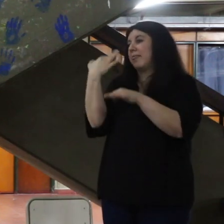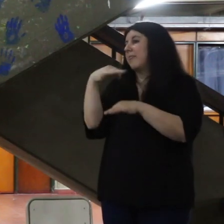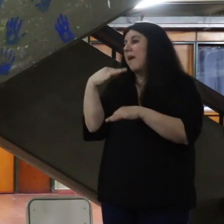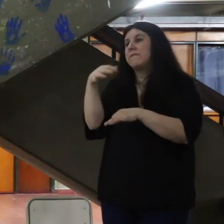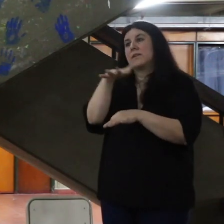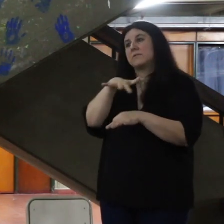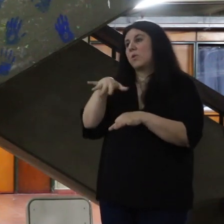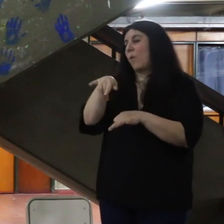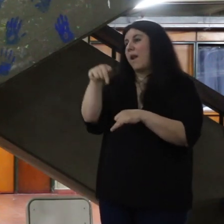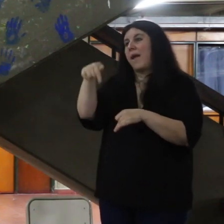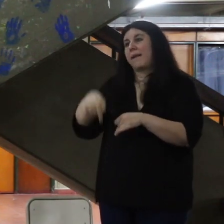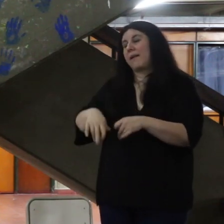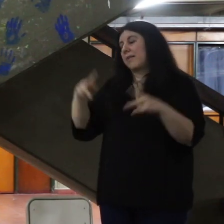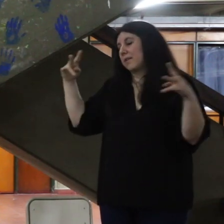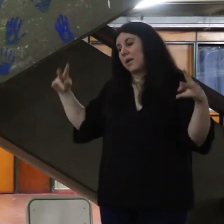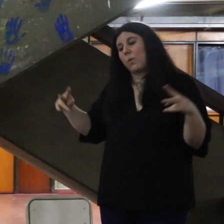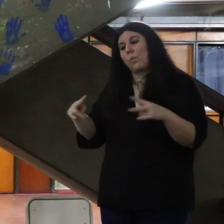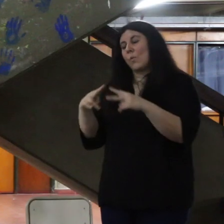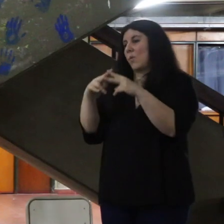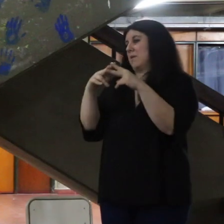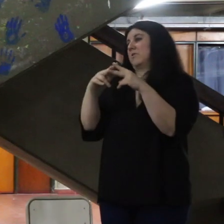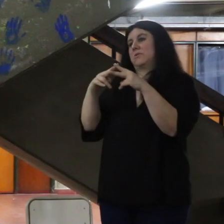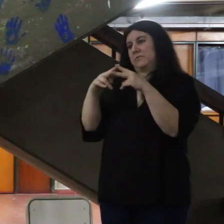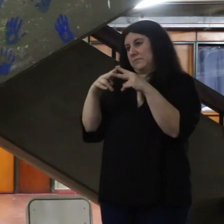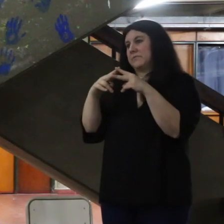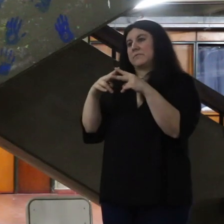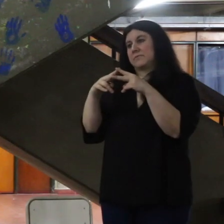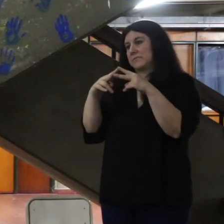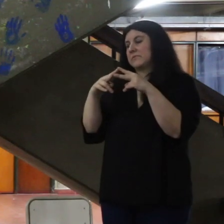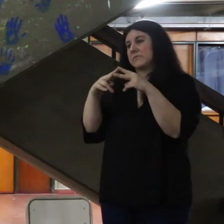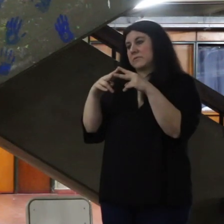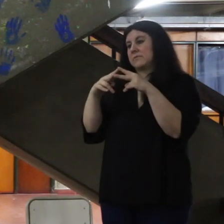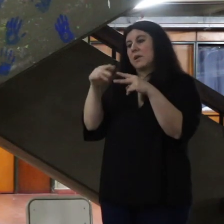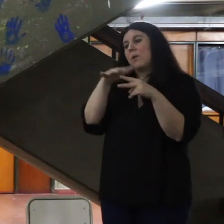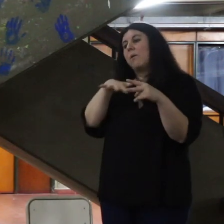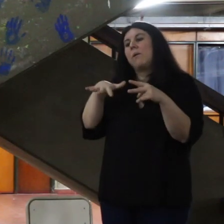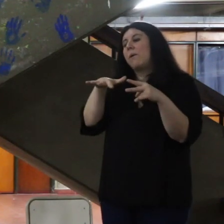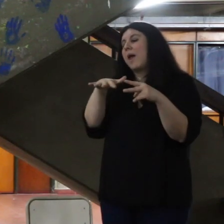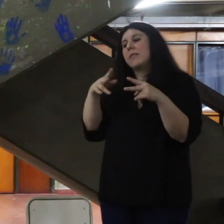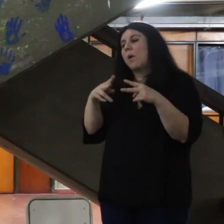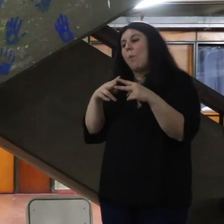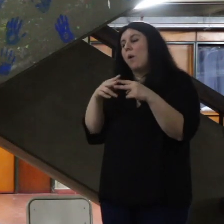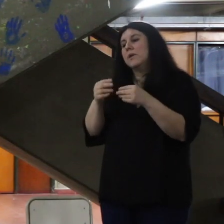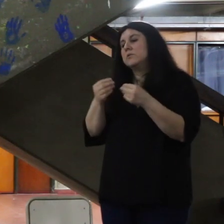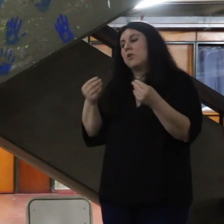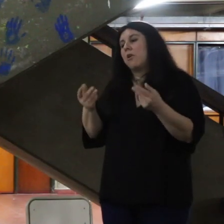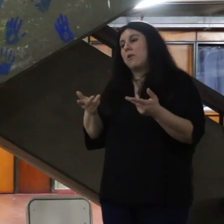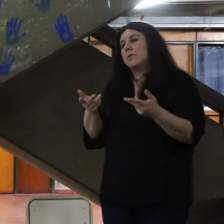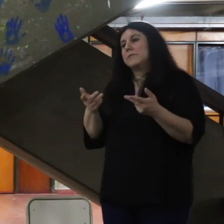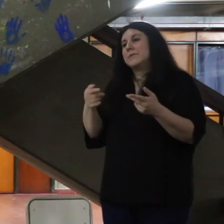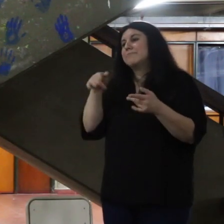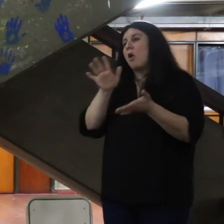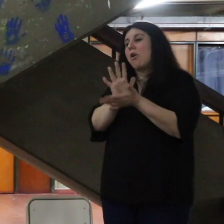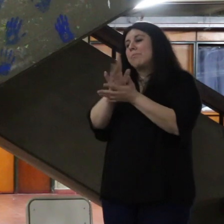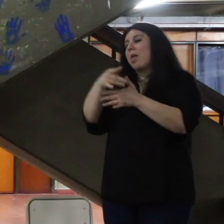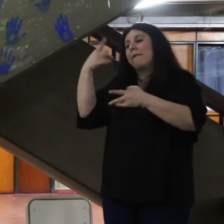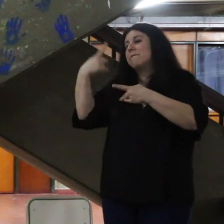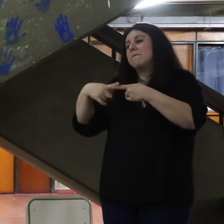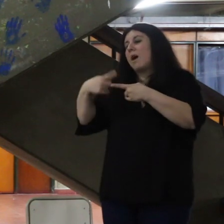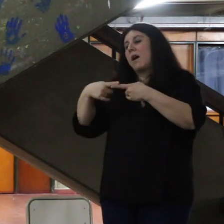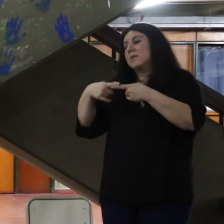Tiene que ser el lugar de encuentro, el lugar, diríamos de otra manera, el lugar de fiesta.